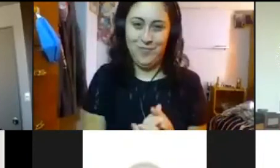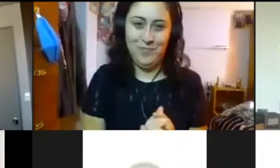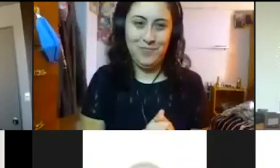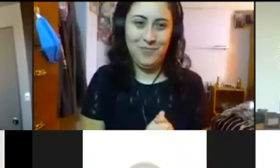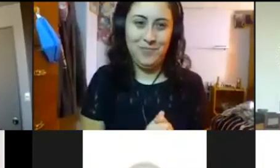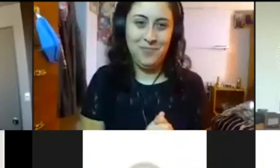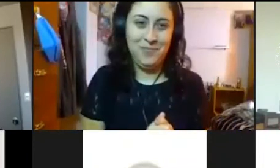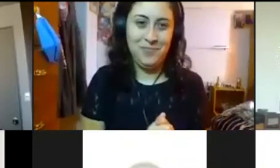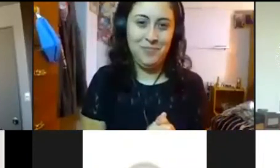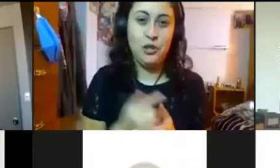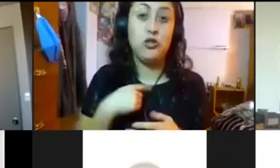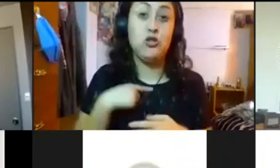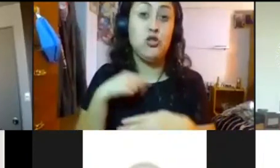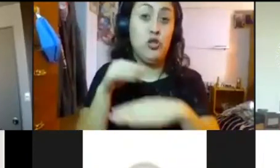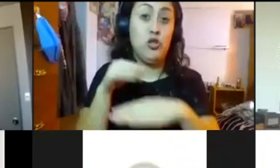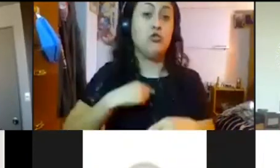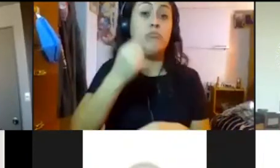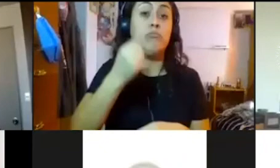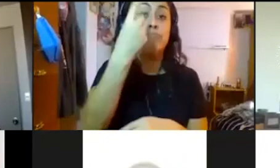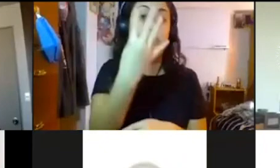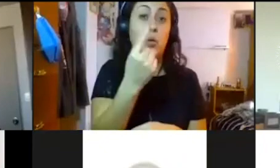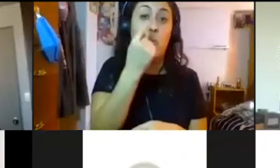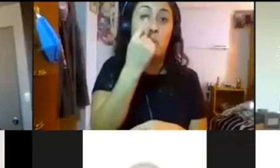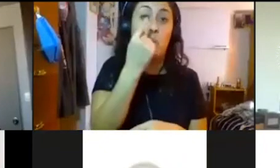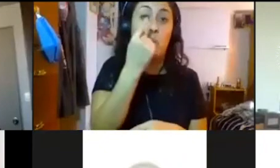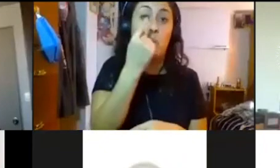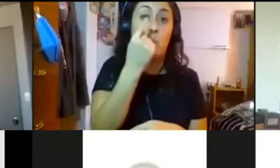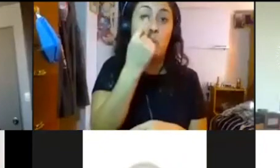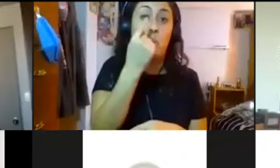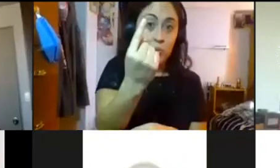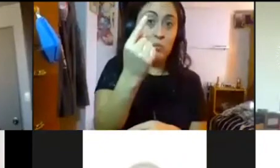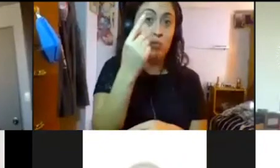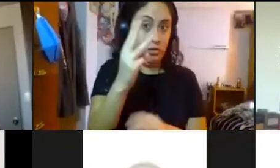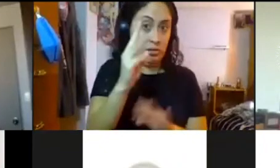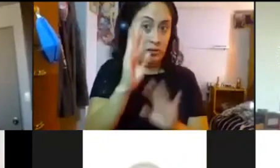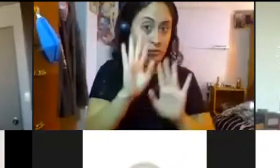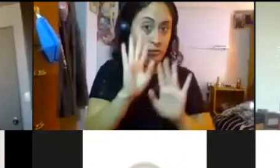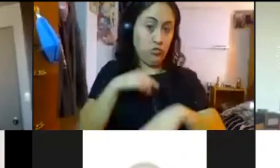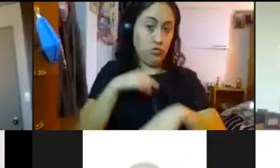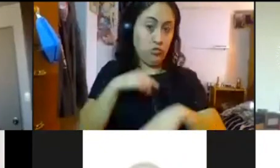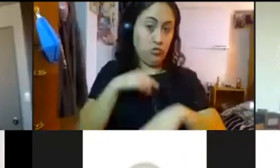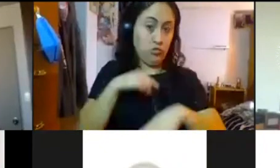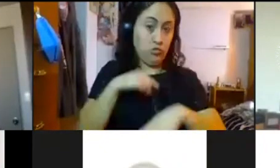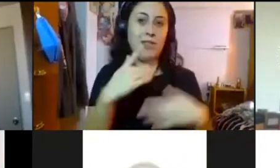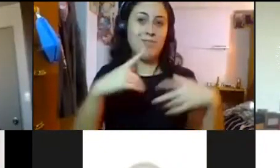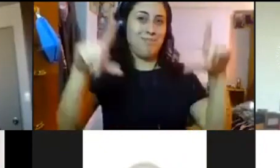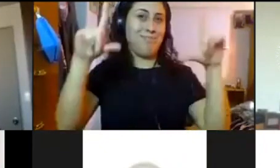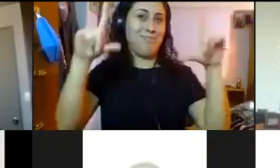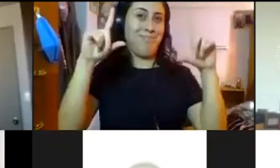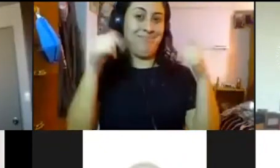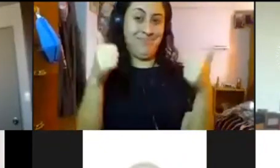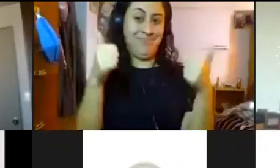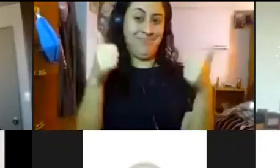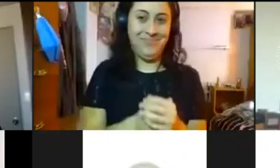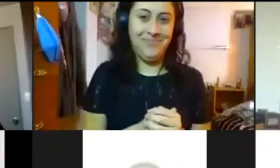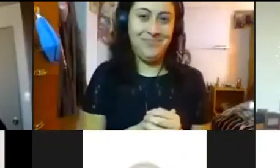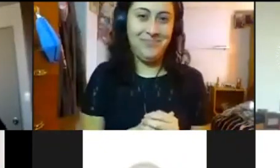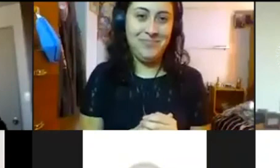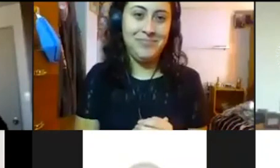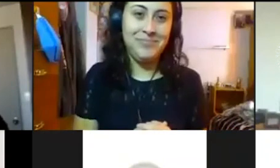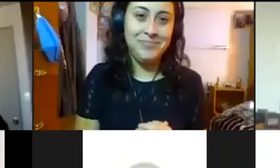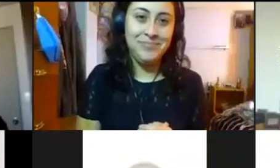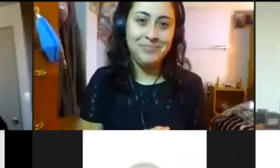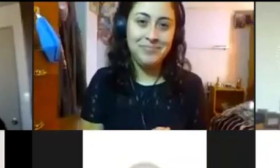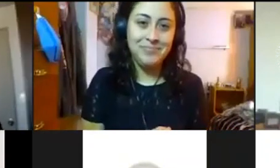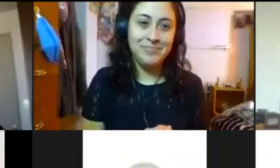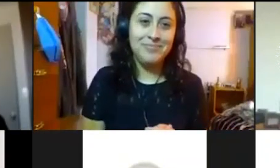¿ya? Voy a contar hasta 3 para que pongan ahí su mejor visión, y listo, estamos. Voy